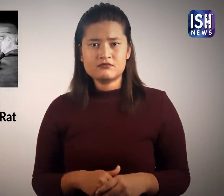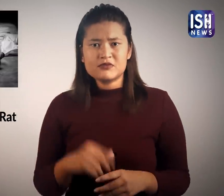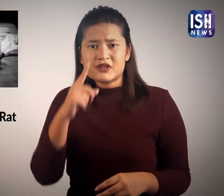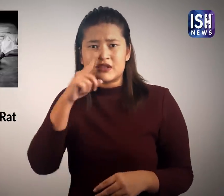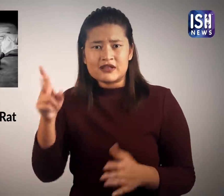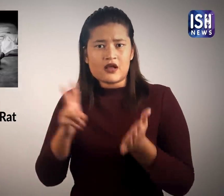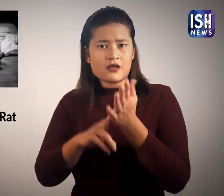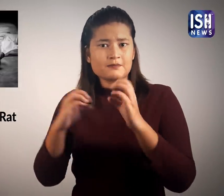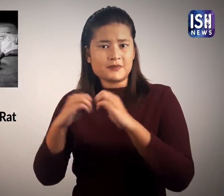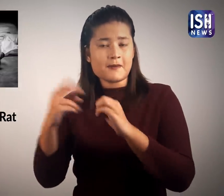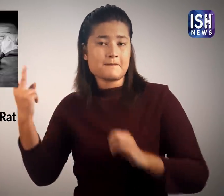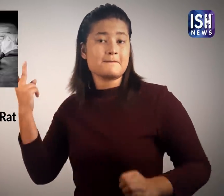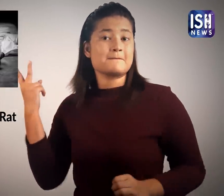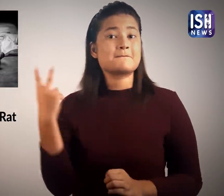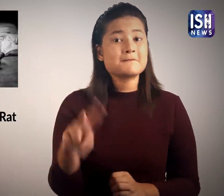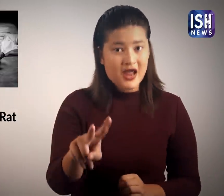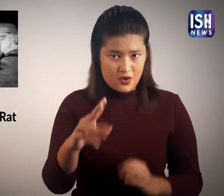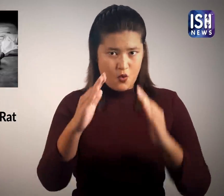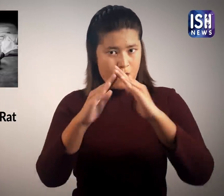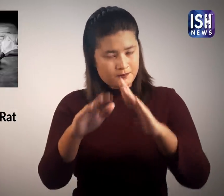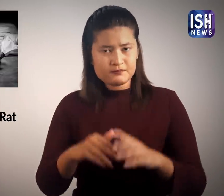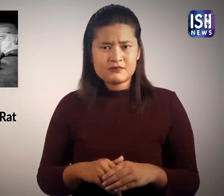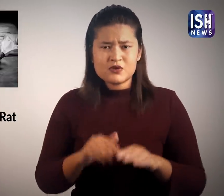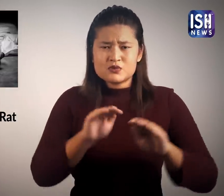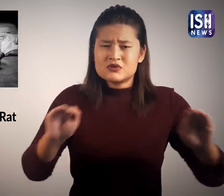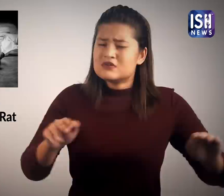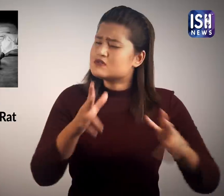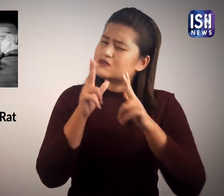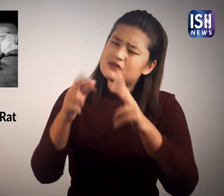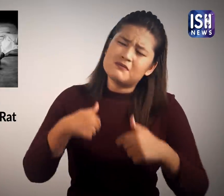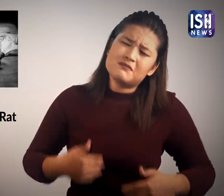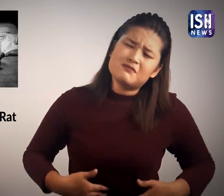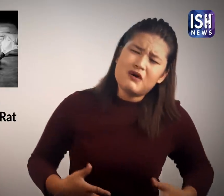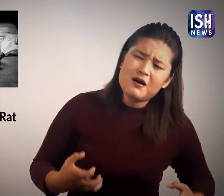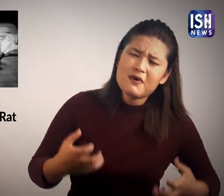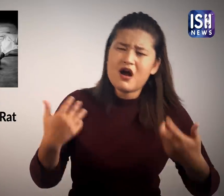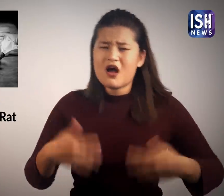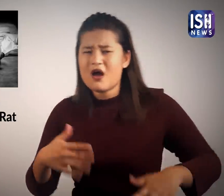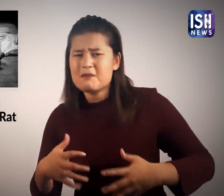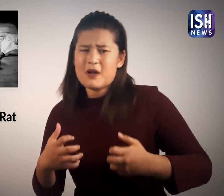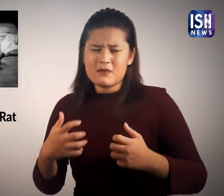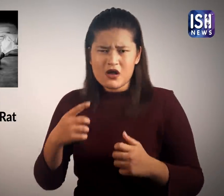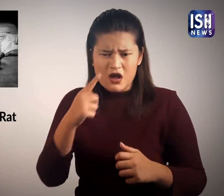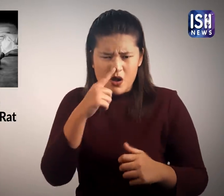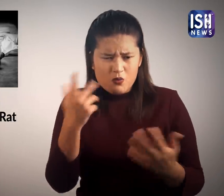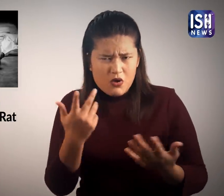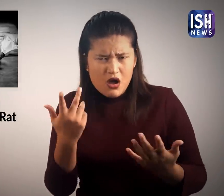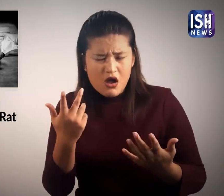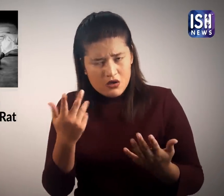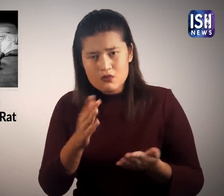जब नाजिया घर लोटी तो उसके बच्चों को पेट दर्व की शिकायत होने लगी और वह उन्हें अस्पतार ले गई